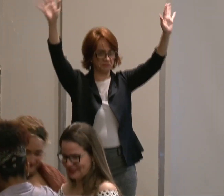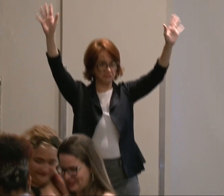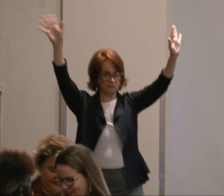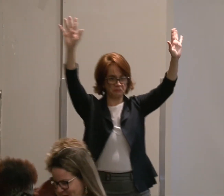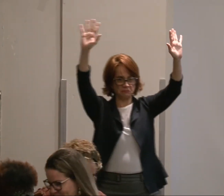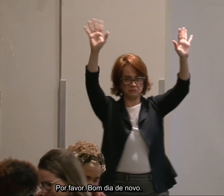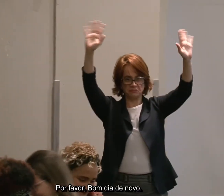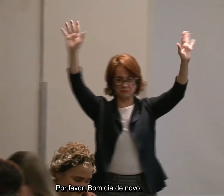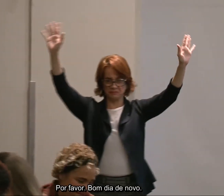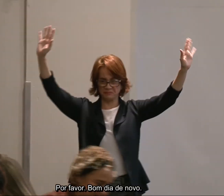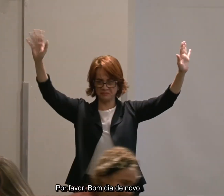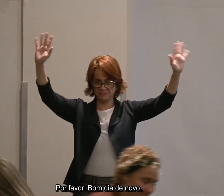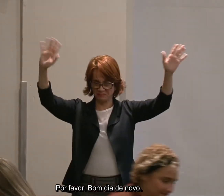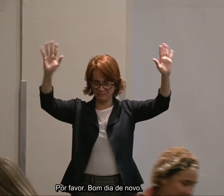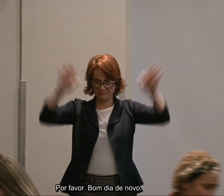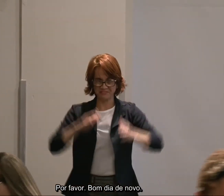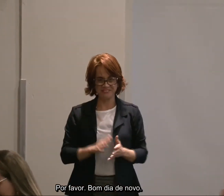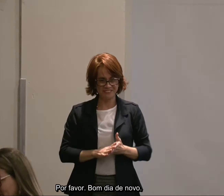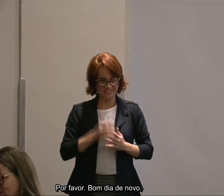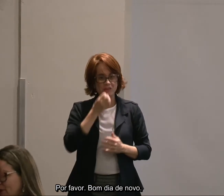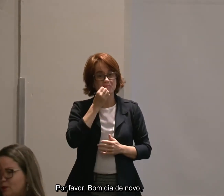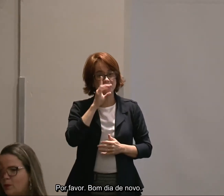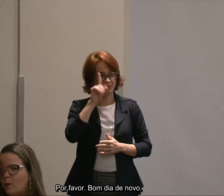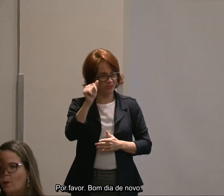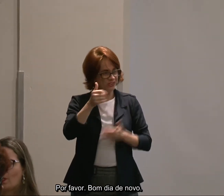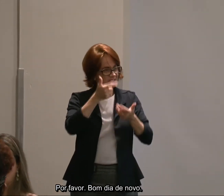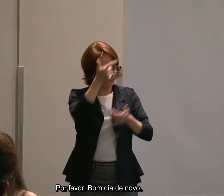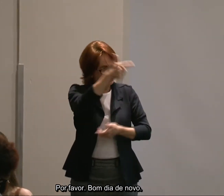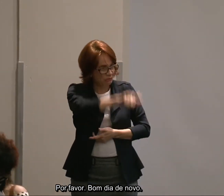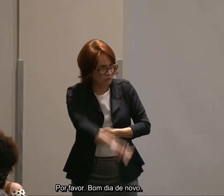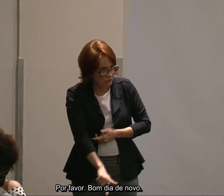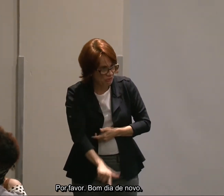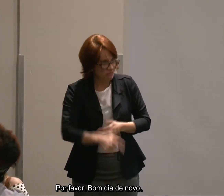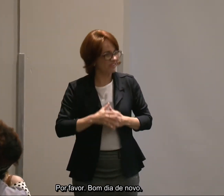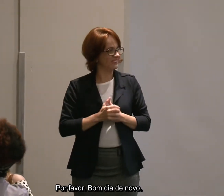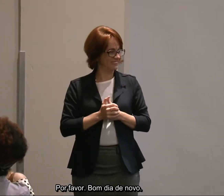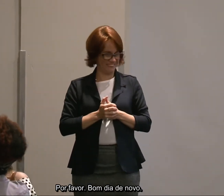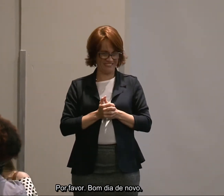Por favor, bom dia de novo,